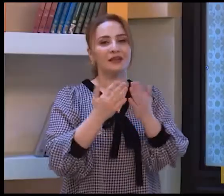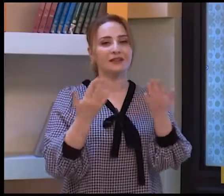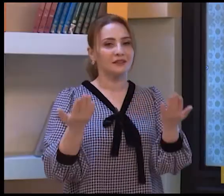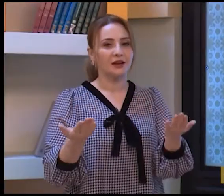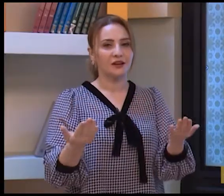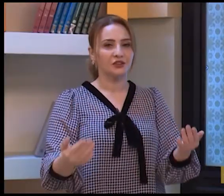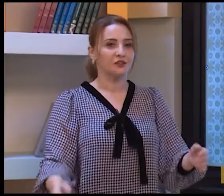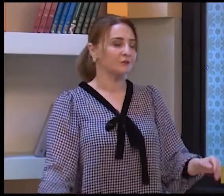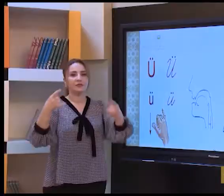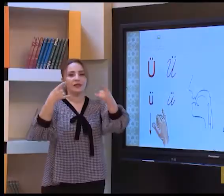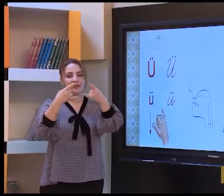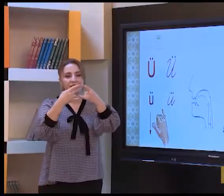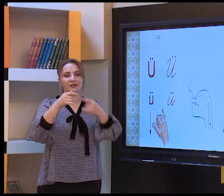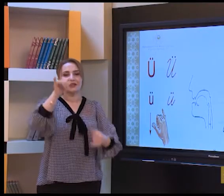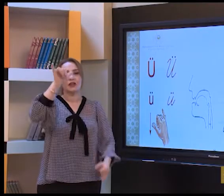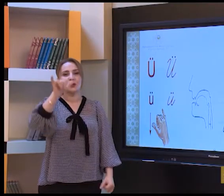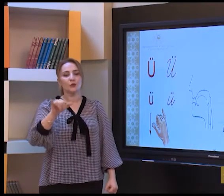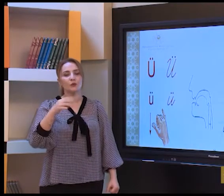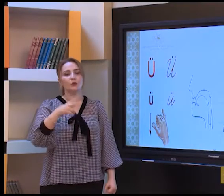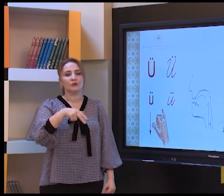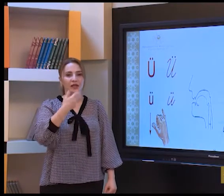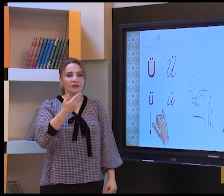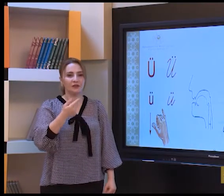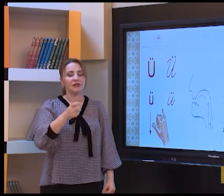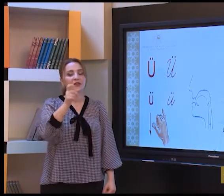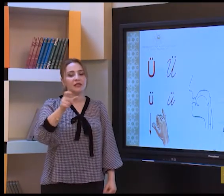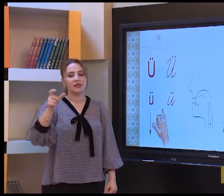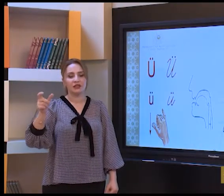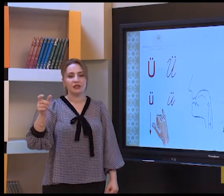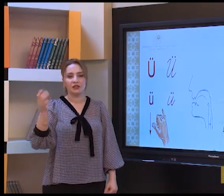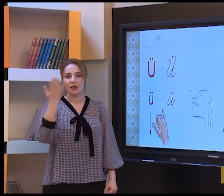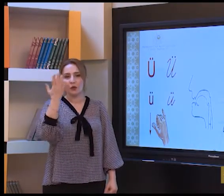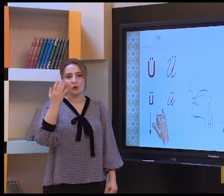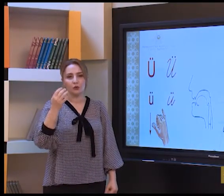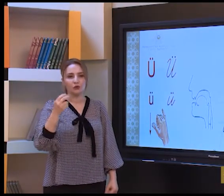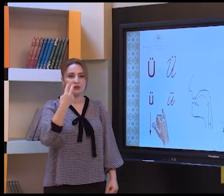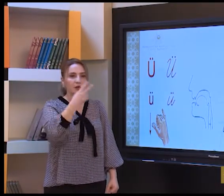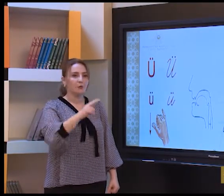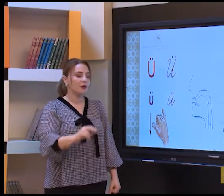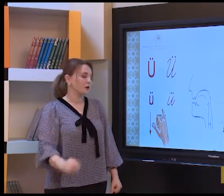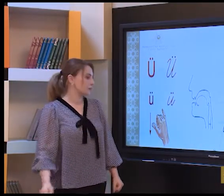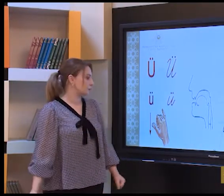Kitablarınızı açın. Ekranda ü hərfinin hecalarla oxunuşuna baxaq.